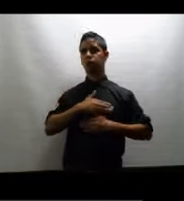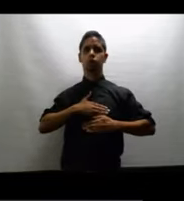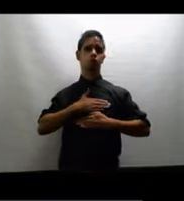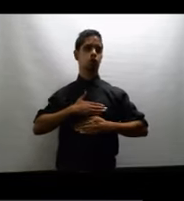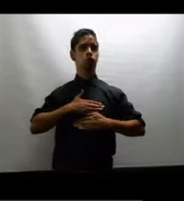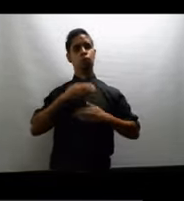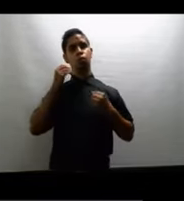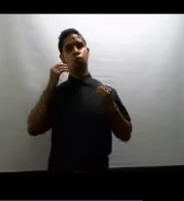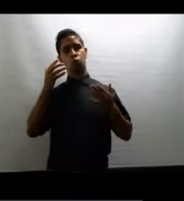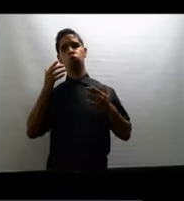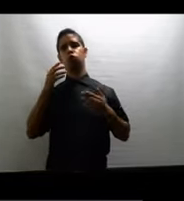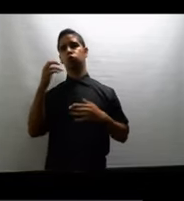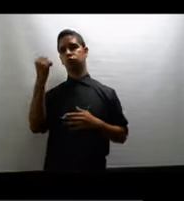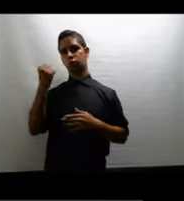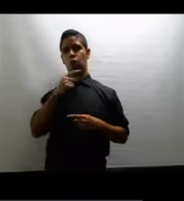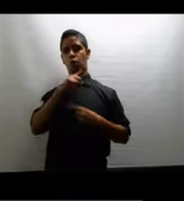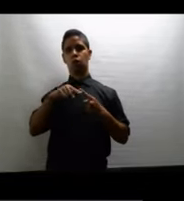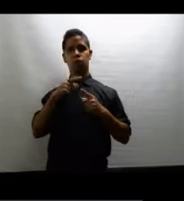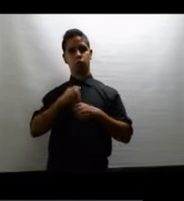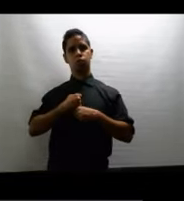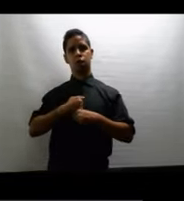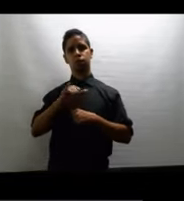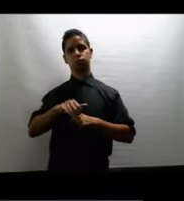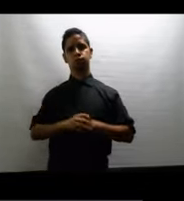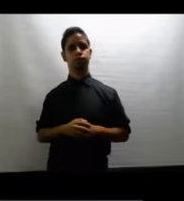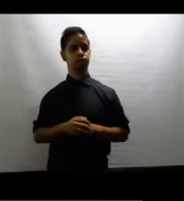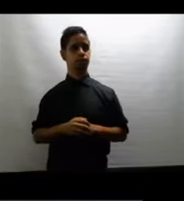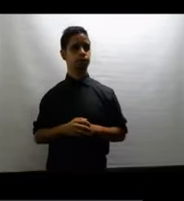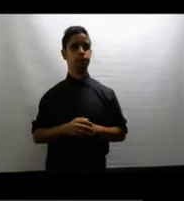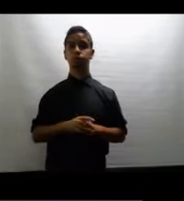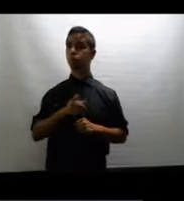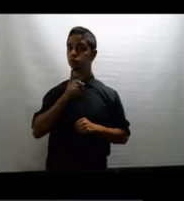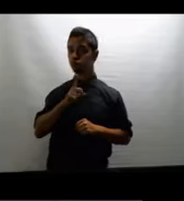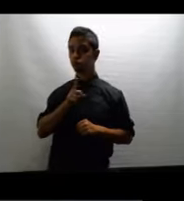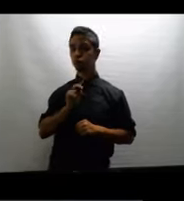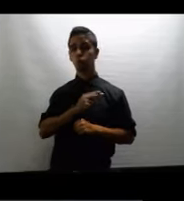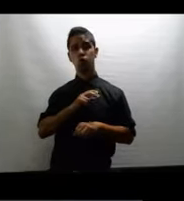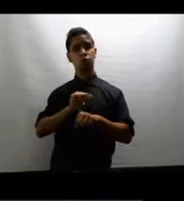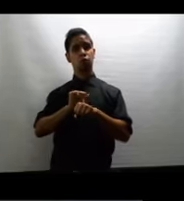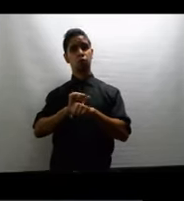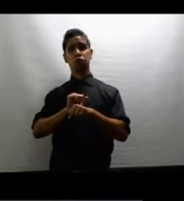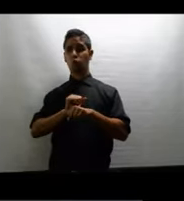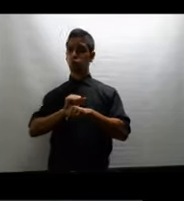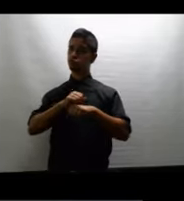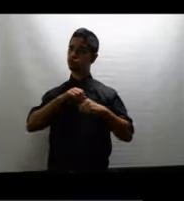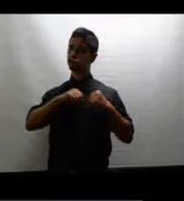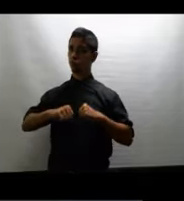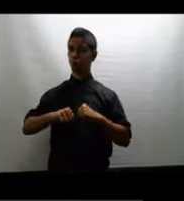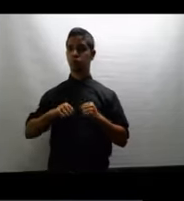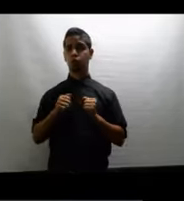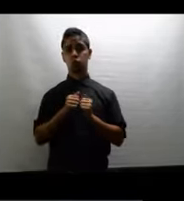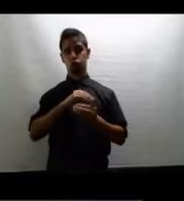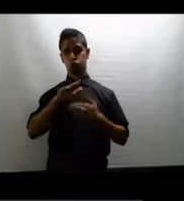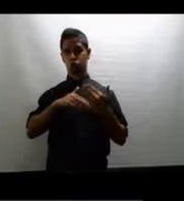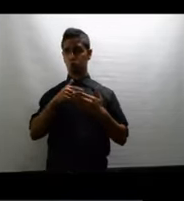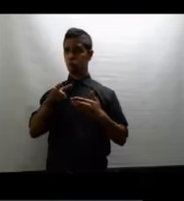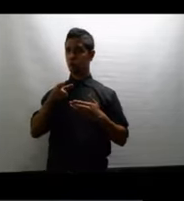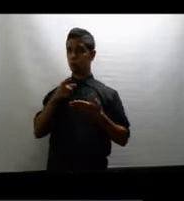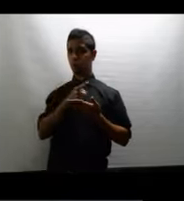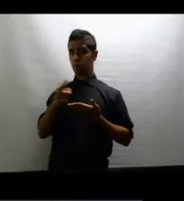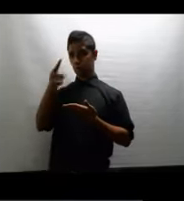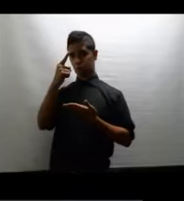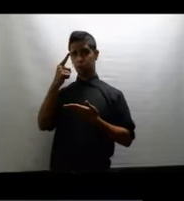el sábado pasado cuando lo hizo. Y nada, estamos trabajando intensamente con lo que va a ser ya en la semana de arriba,